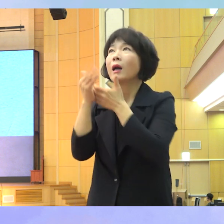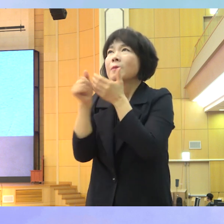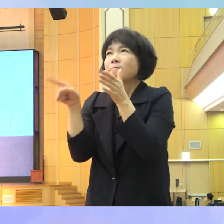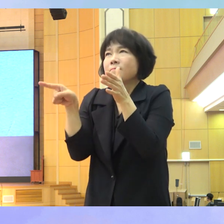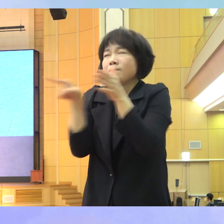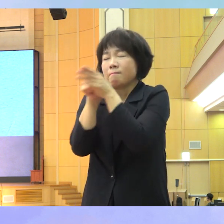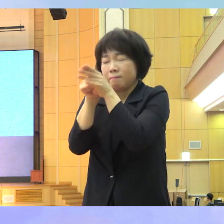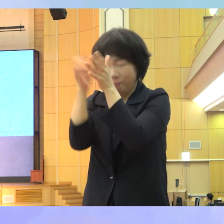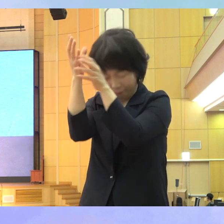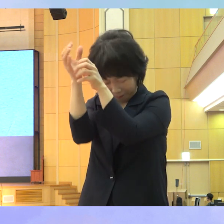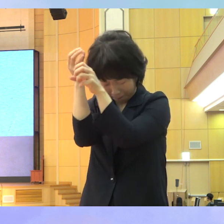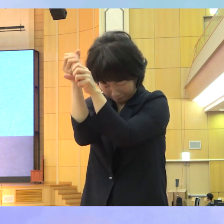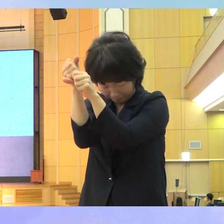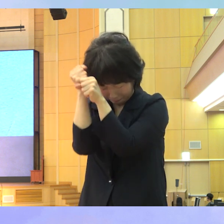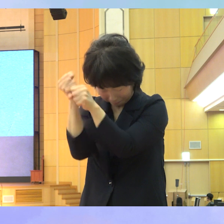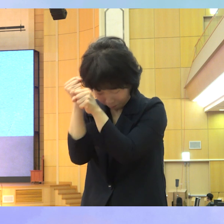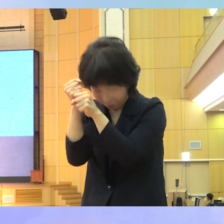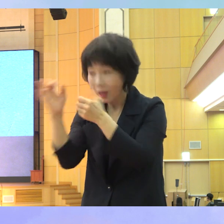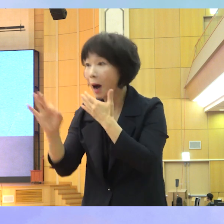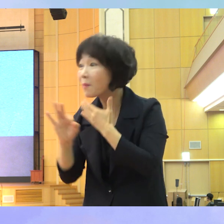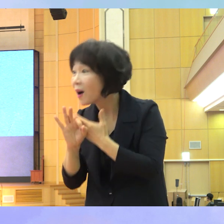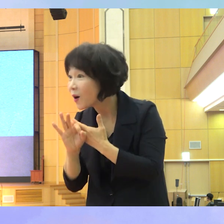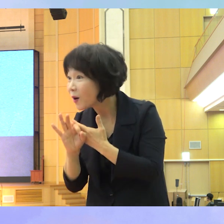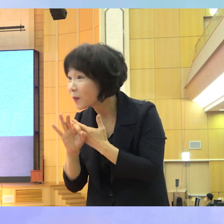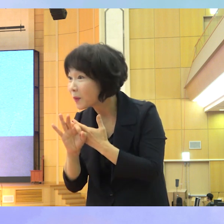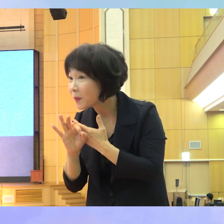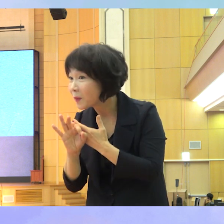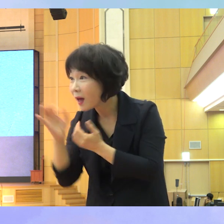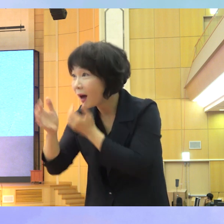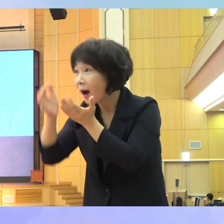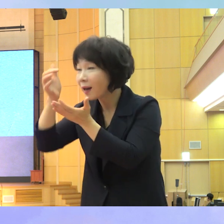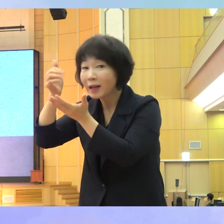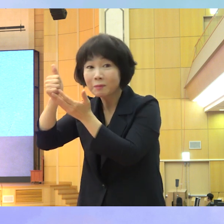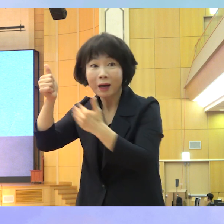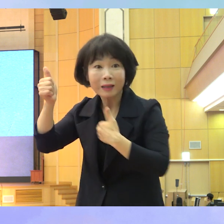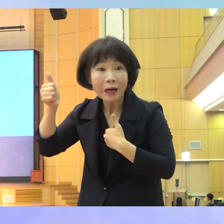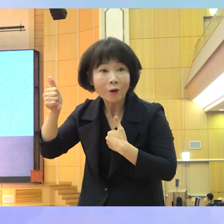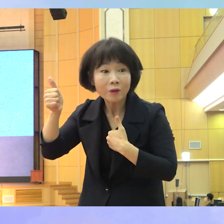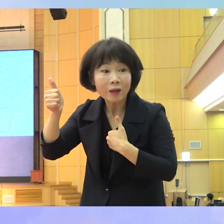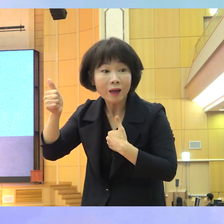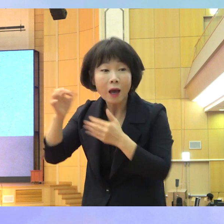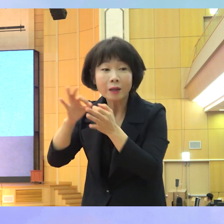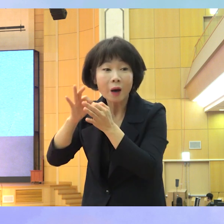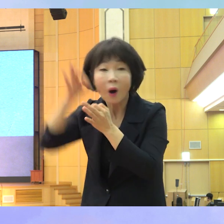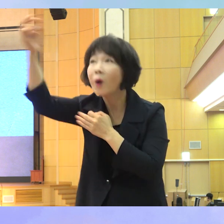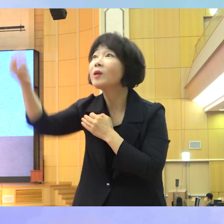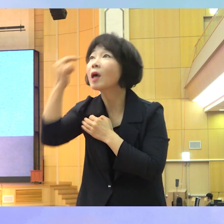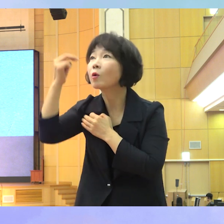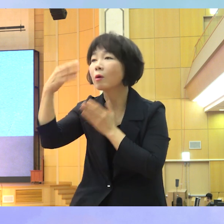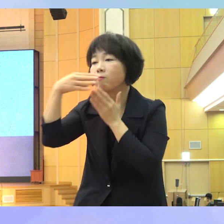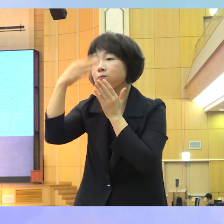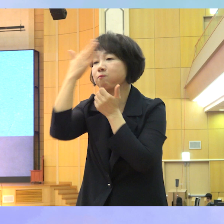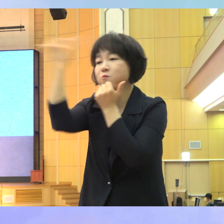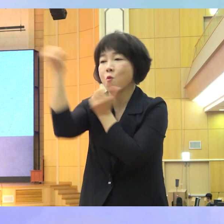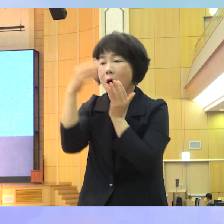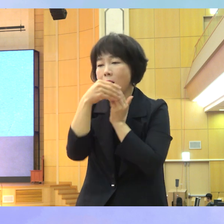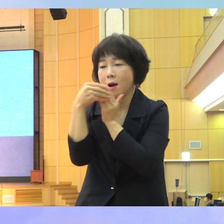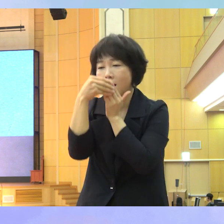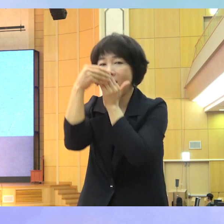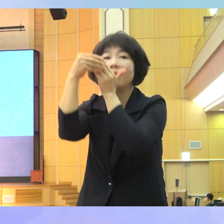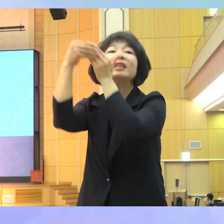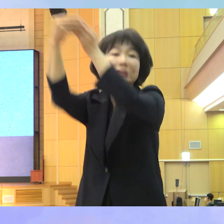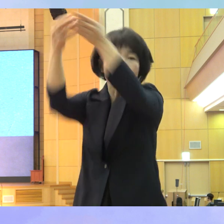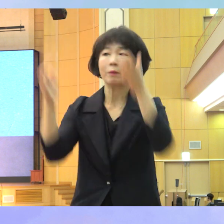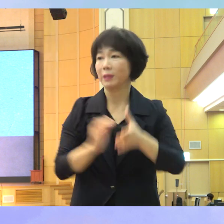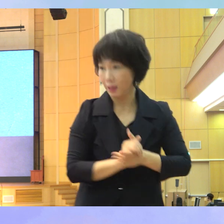거예요. 그러면 주님께서 나를 그 영화의 과정까지 이끌어 가실 것이다. 이 자리에